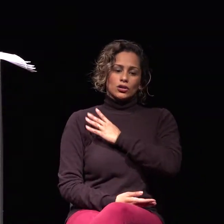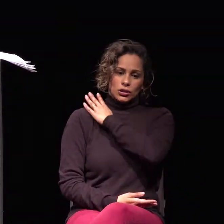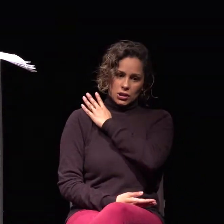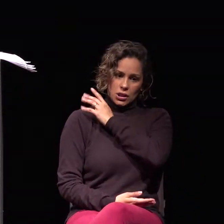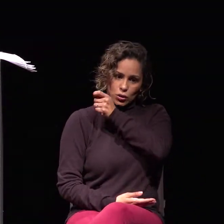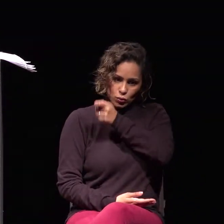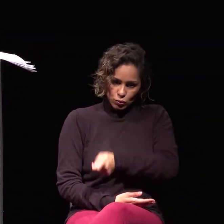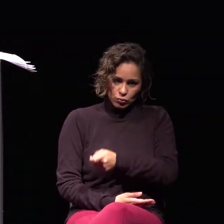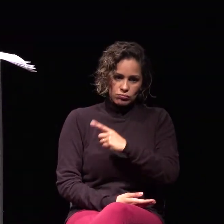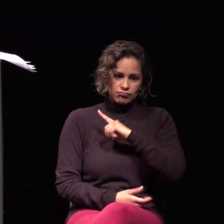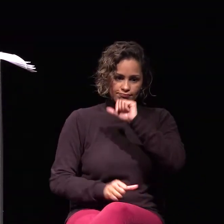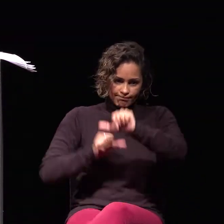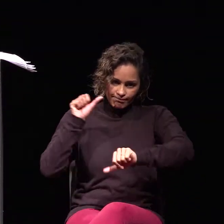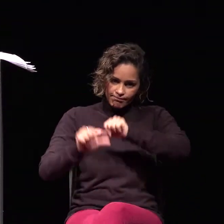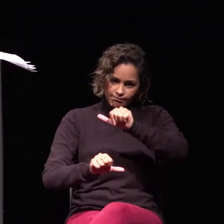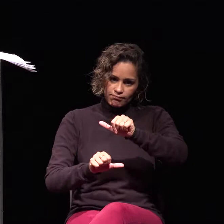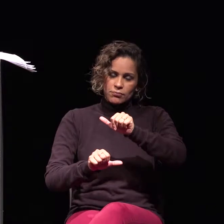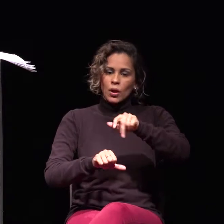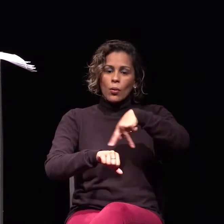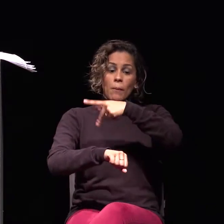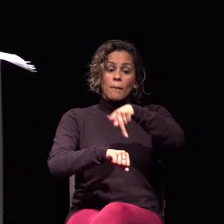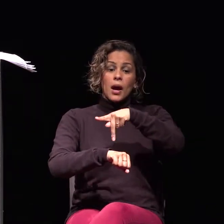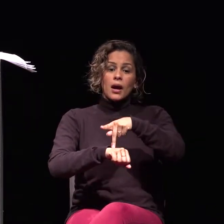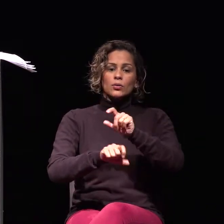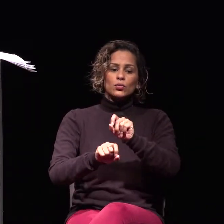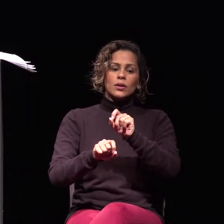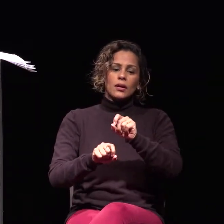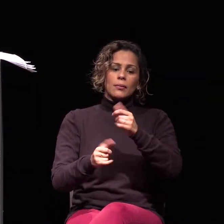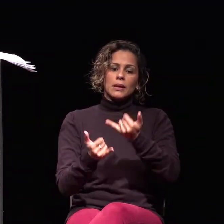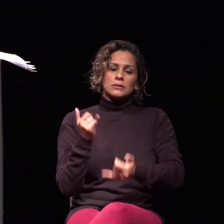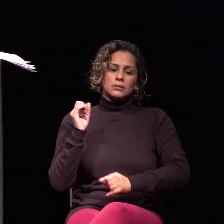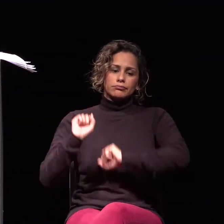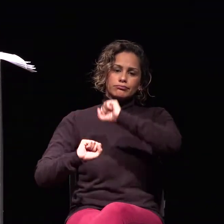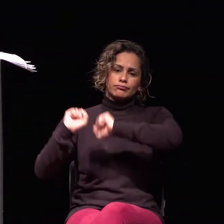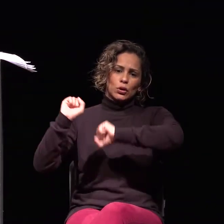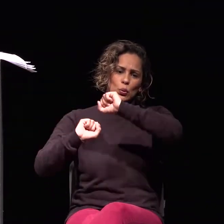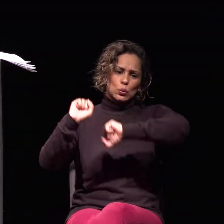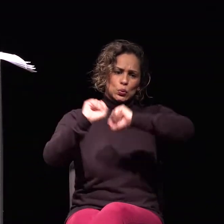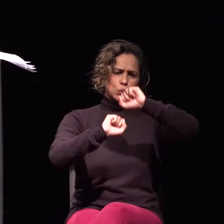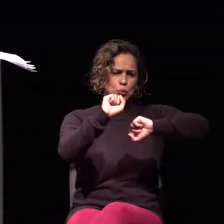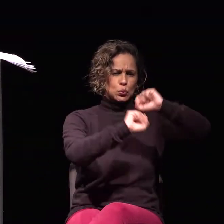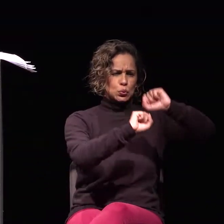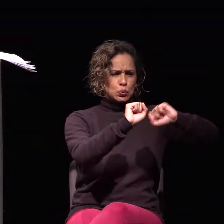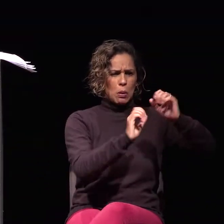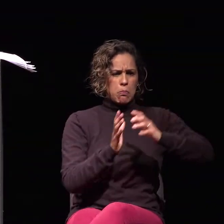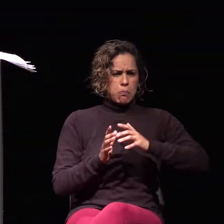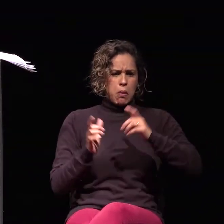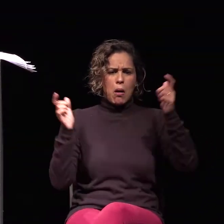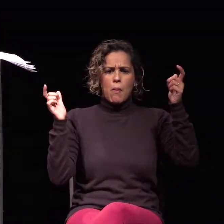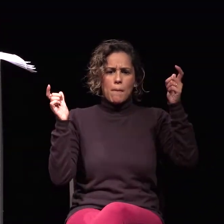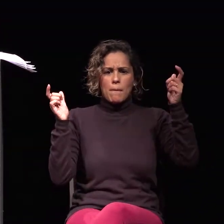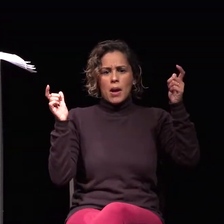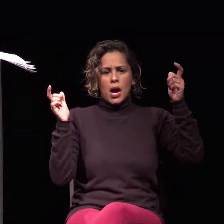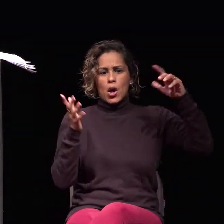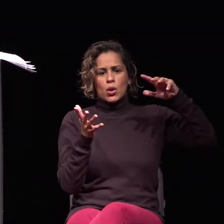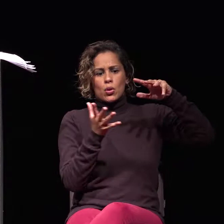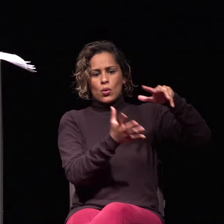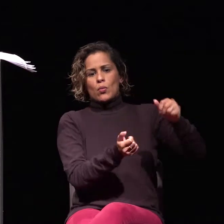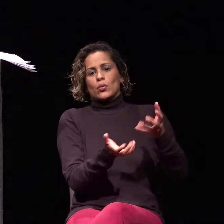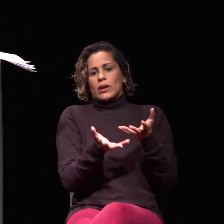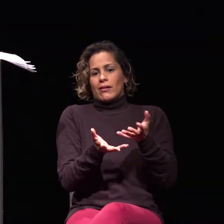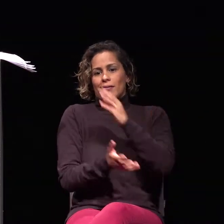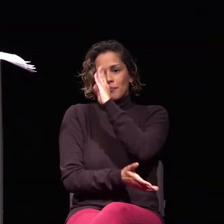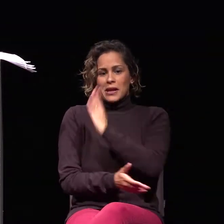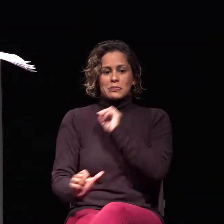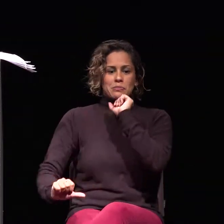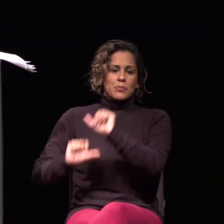um grande parque industrial, né? Queria que fosse a maior potência do mundo, o Brasil,